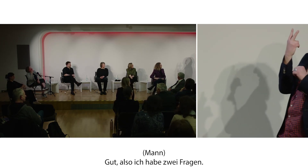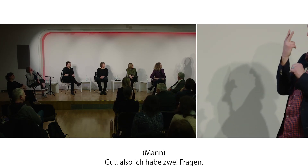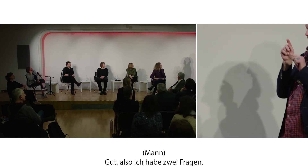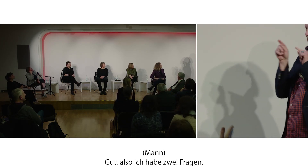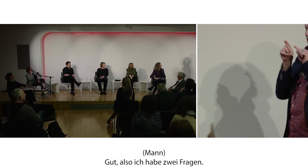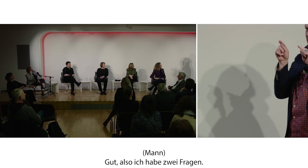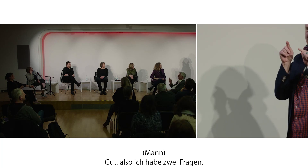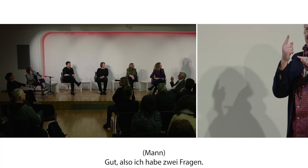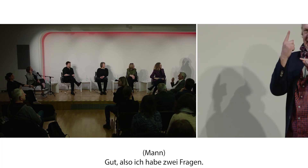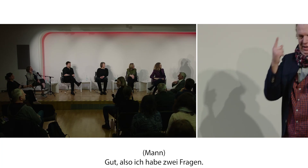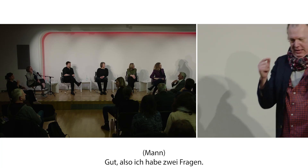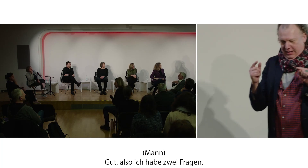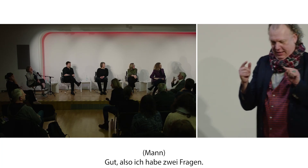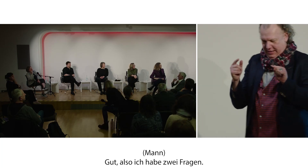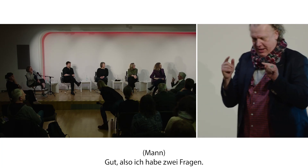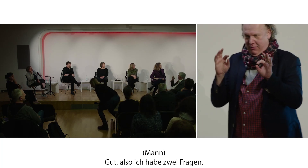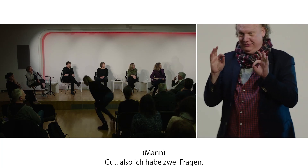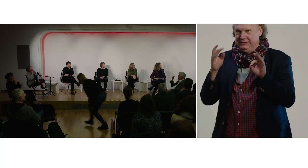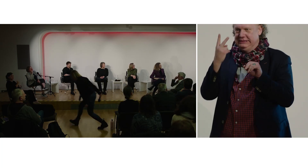Gut, also ich habe zwei Fragen.